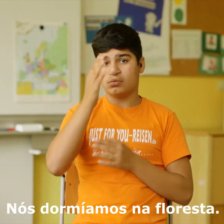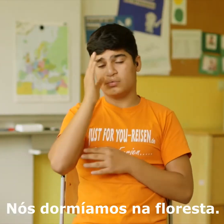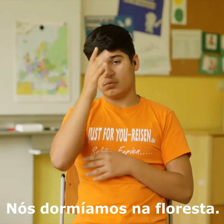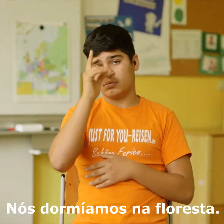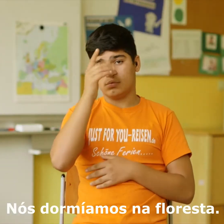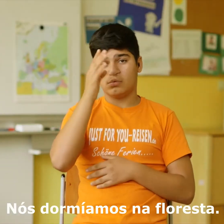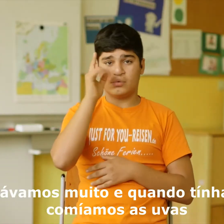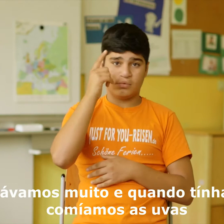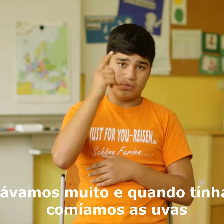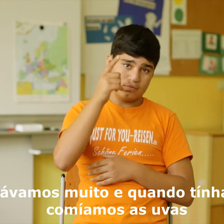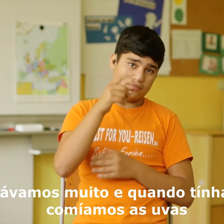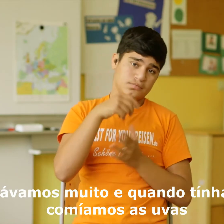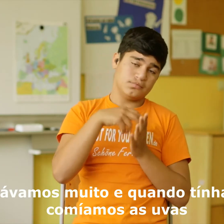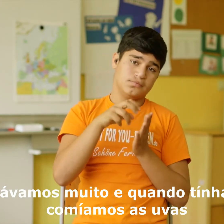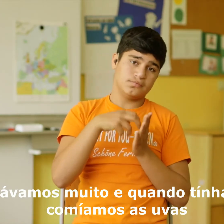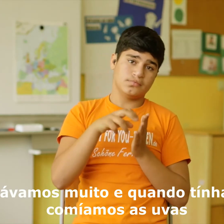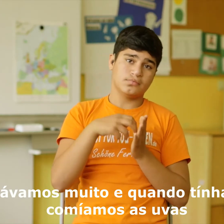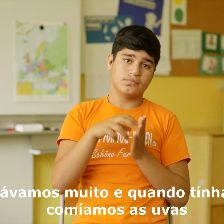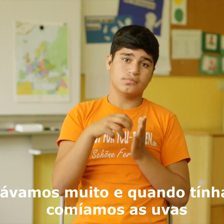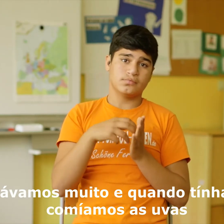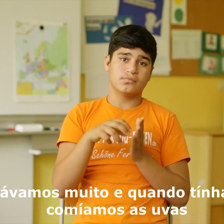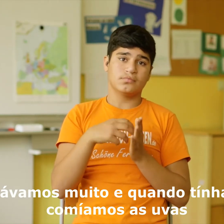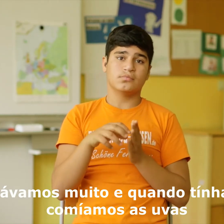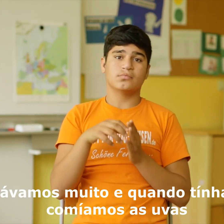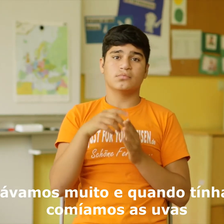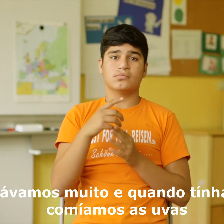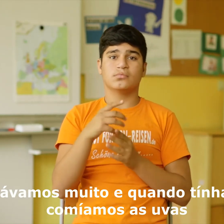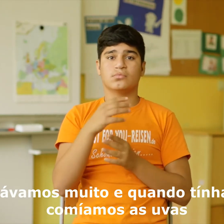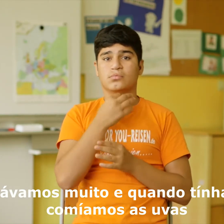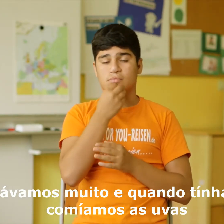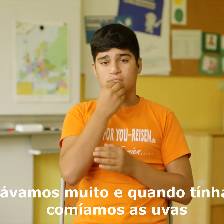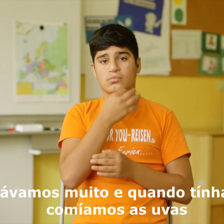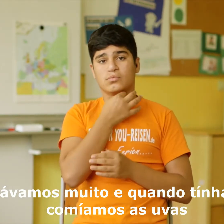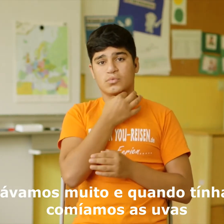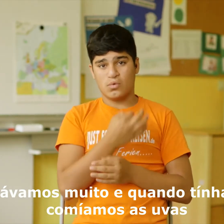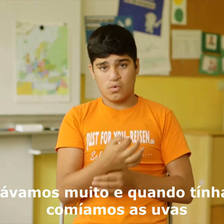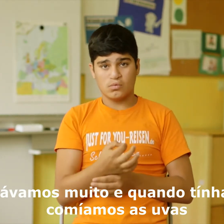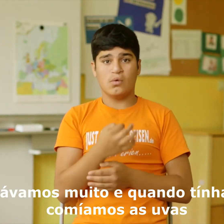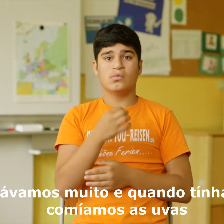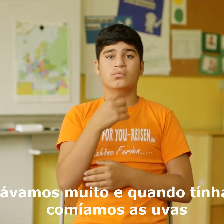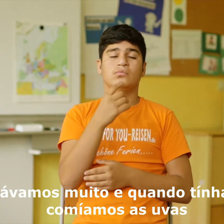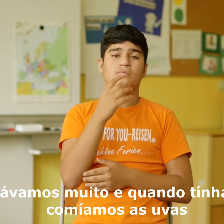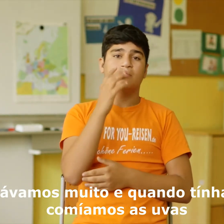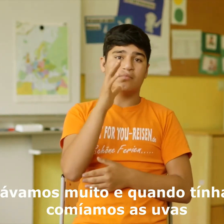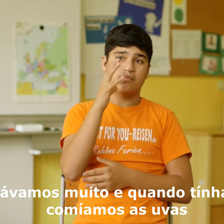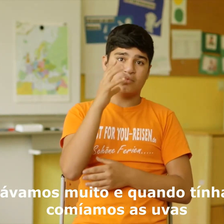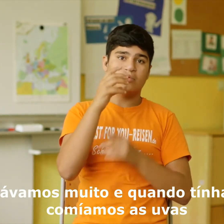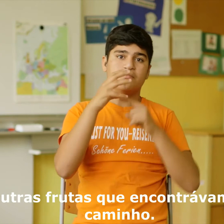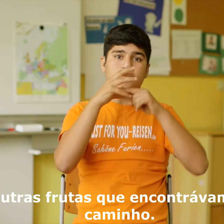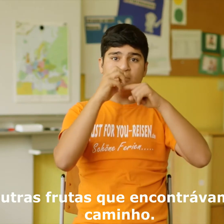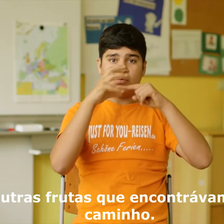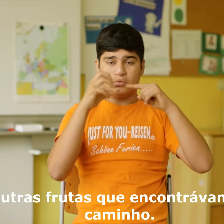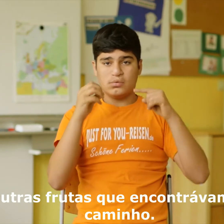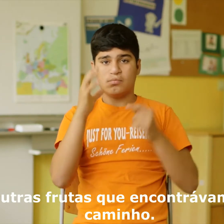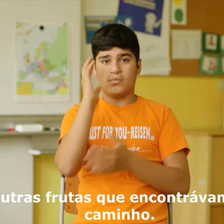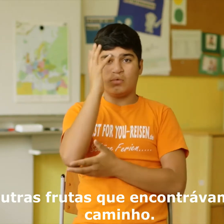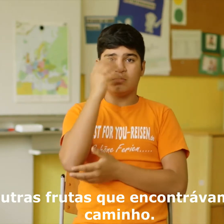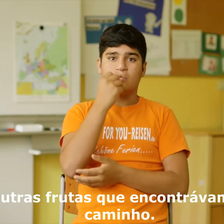floresta. Andávamos muito. E quando tínhamos fome, comíamos as uvas ou fruta que encontrávamos